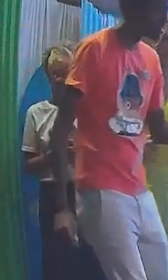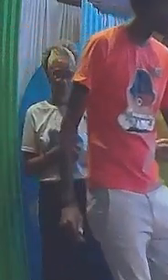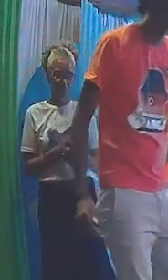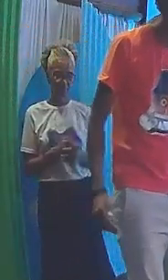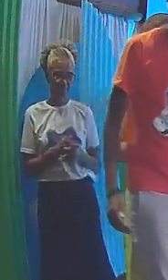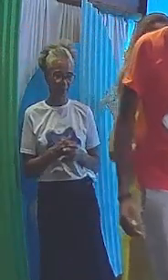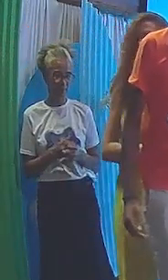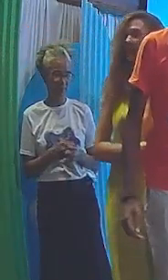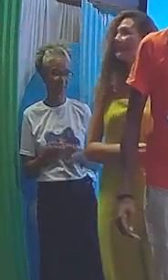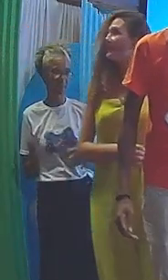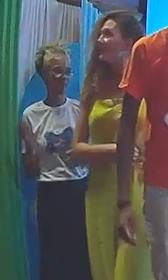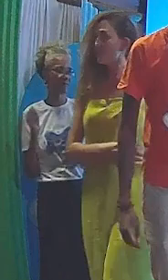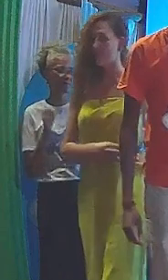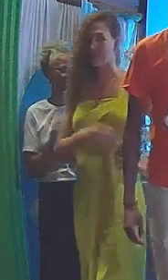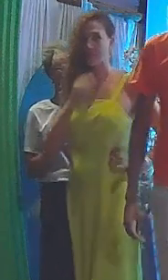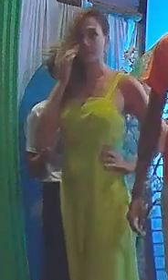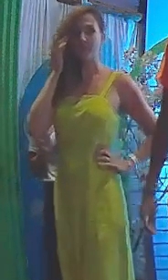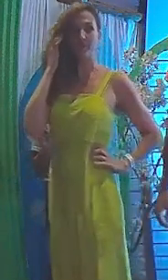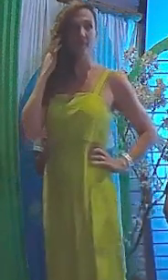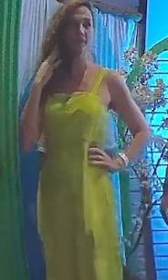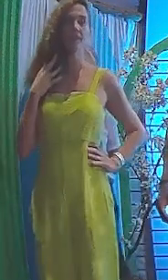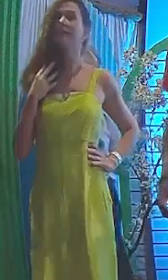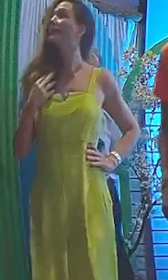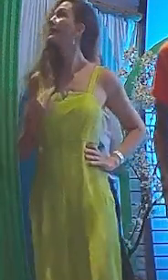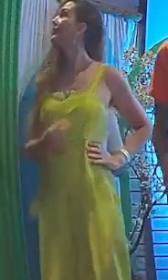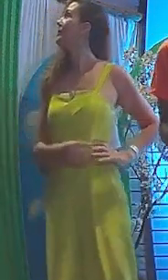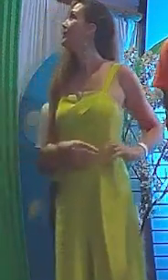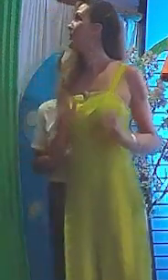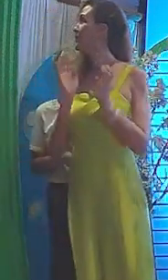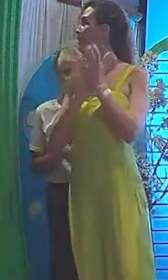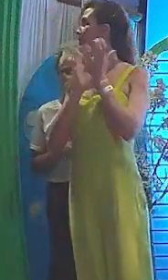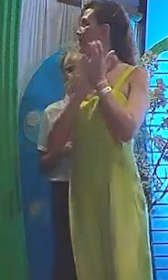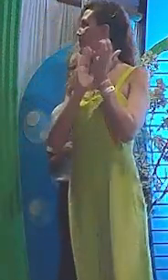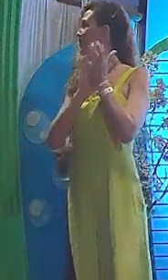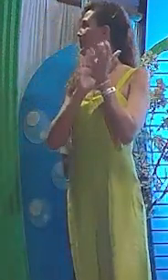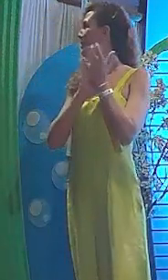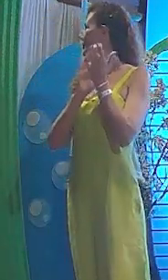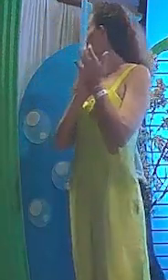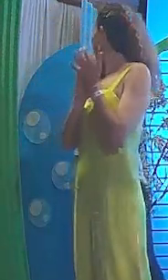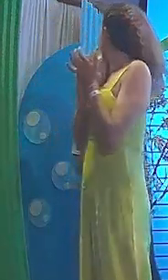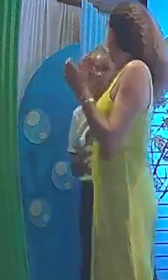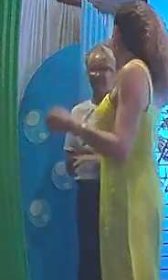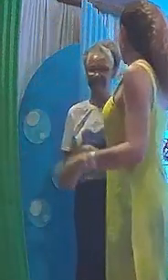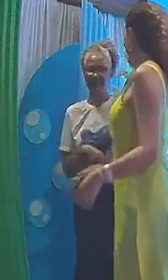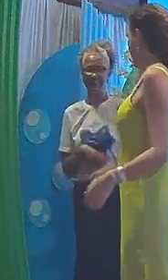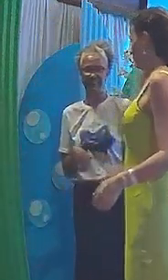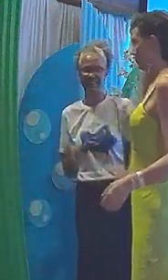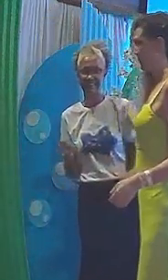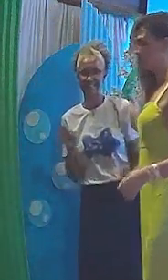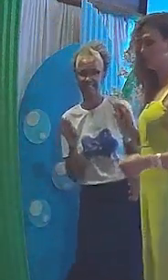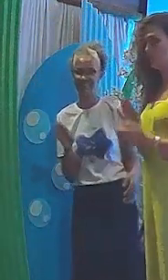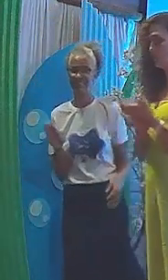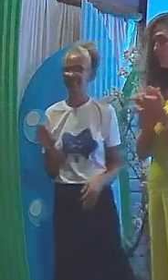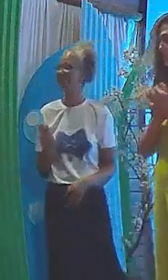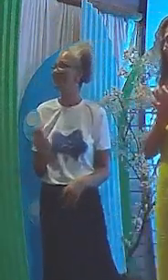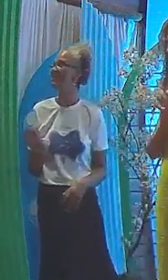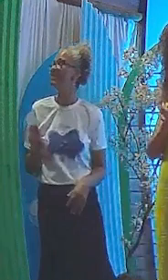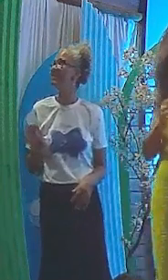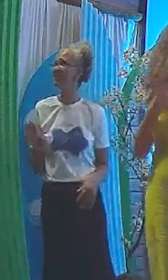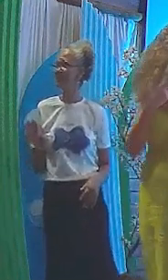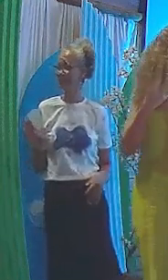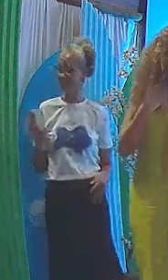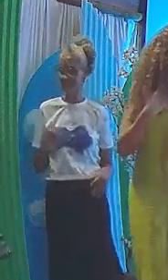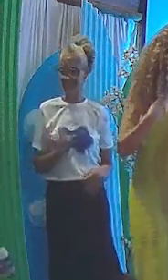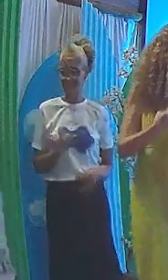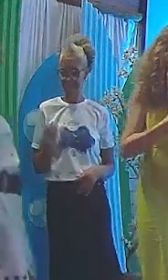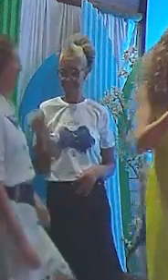E nossa amada Bárbara Falcon. Bárbara Falcon, responsável pela rede de livros. Nossa curadora da rede de livros.